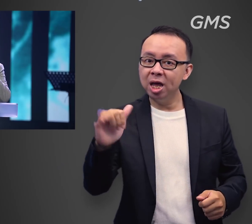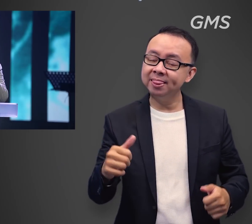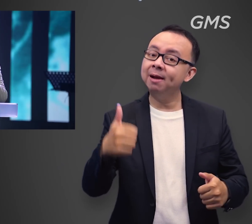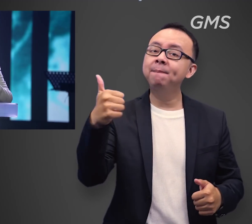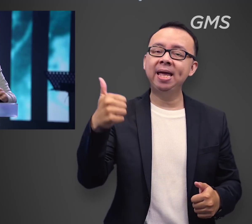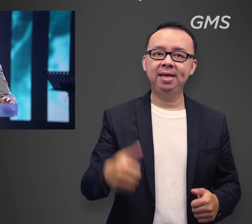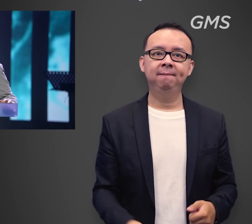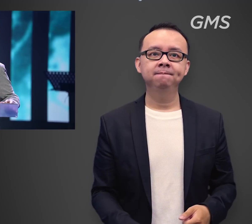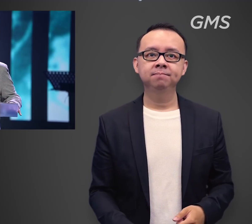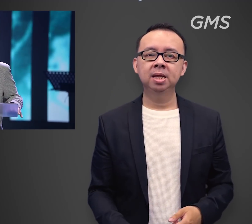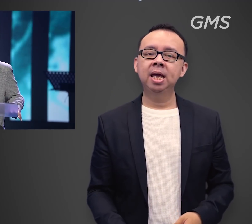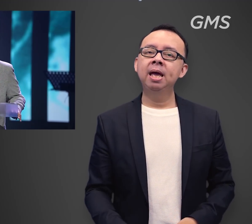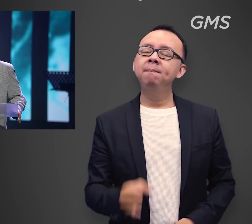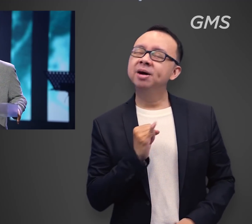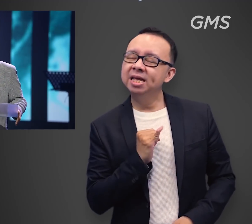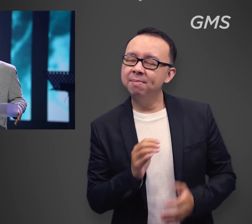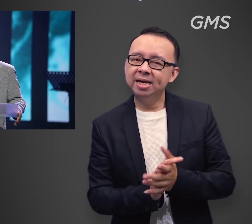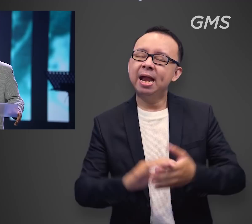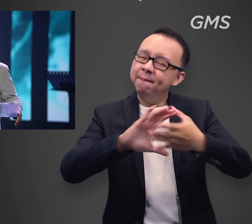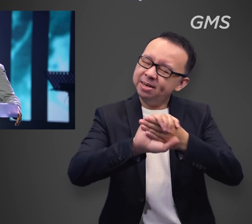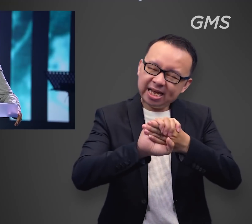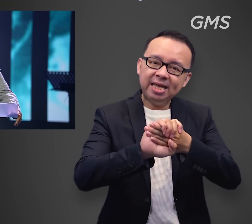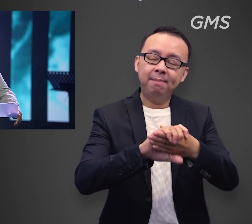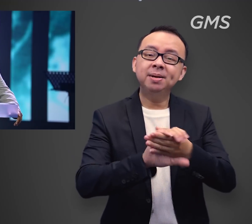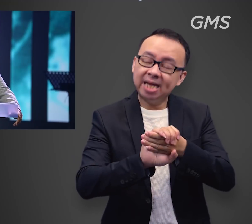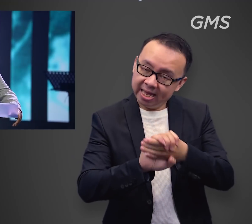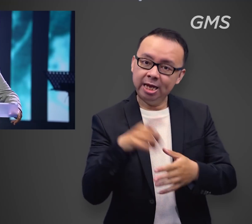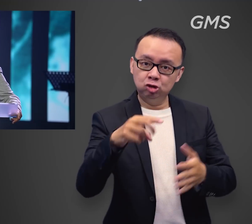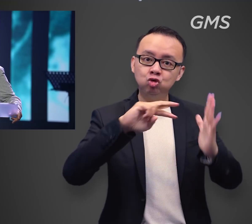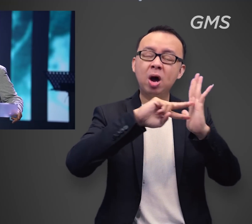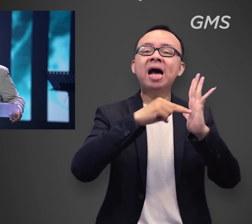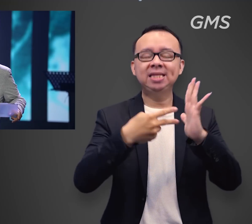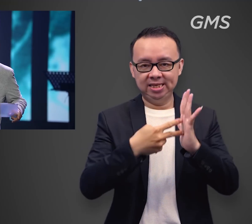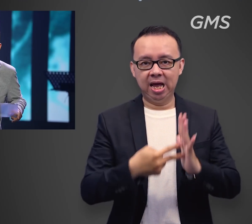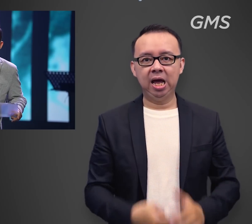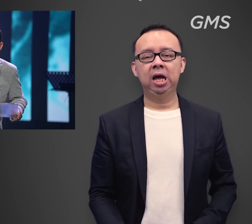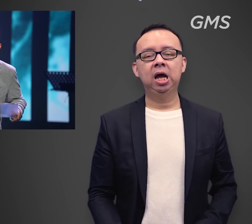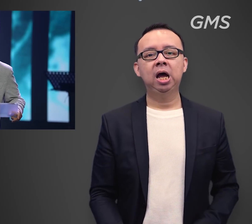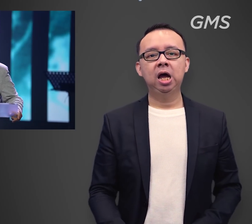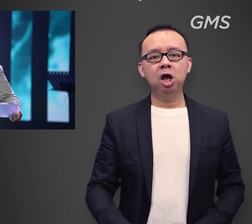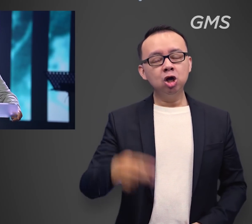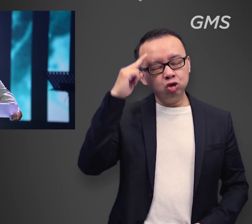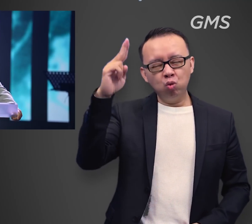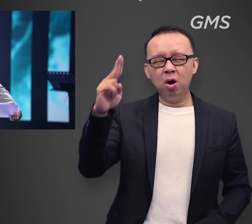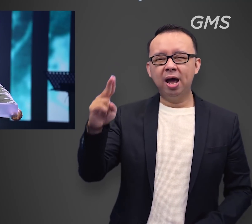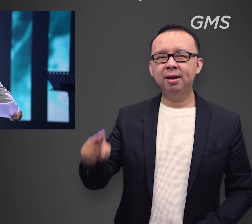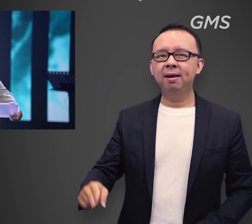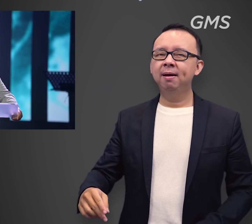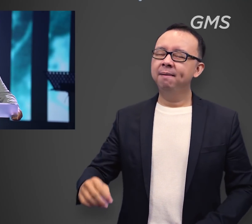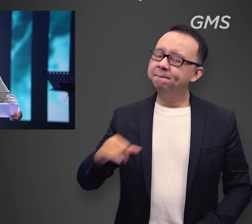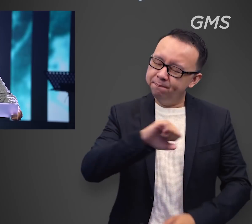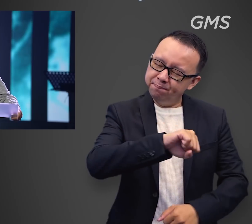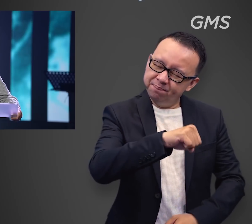beriman, percaya itu begini. Salah satu arti kata percaya itu di sini. Bahwa Anda percaya Tuhan sanggup menolong hidupmu.